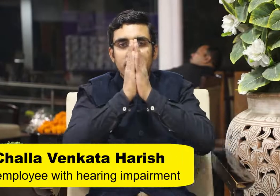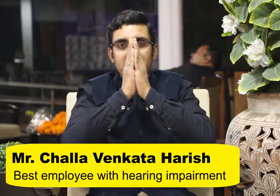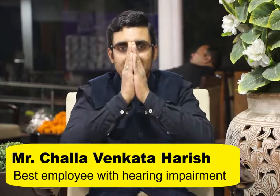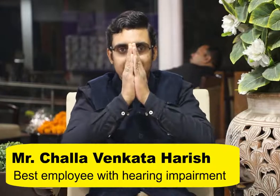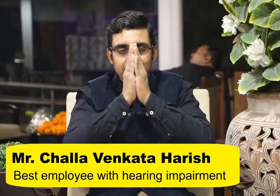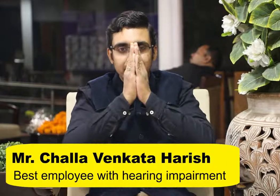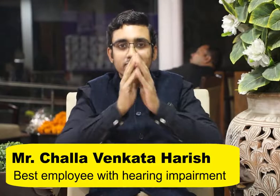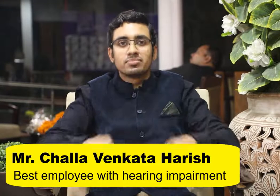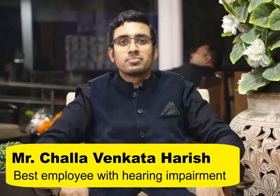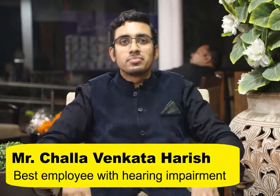नमस्कार,